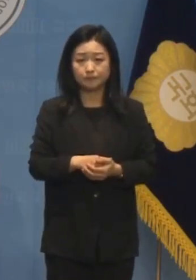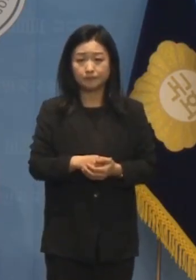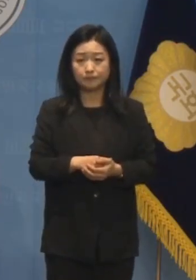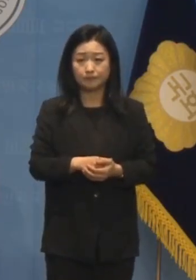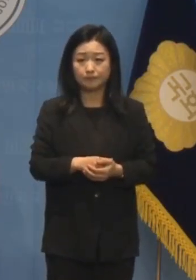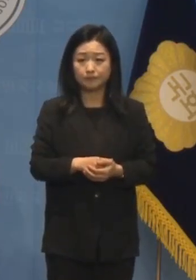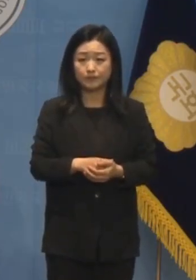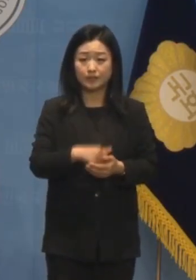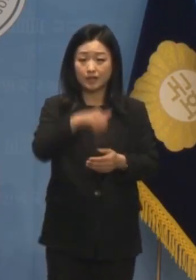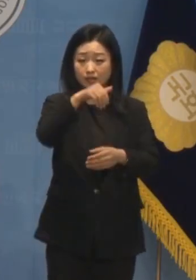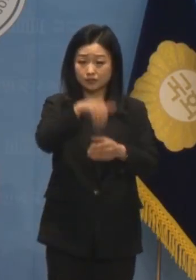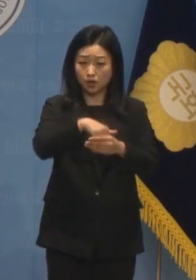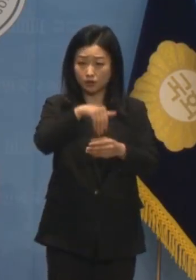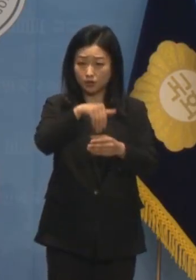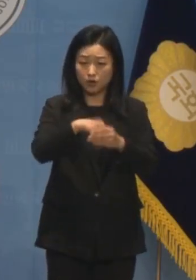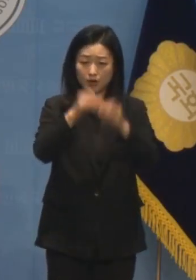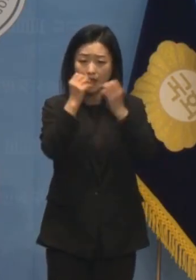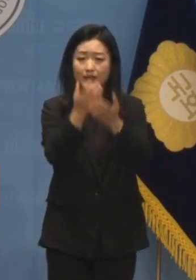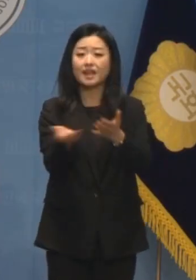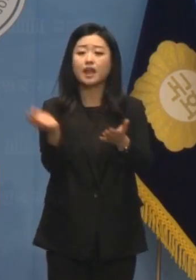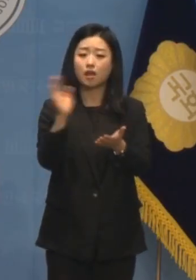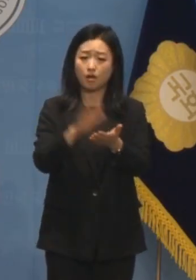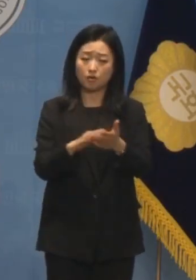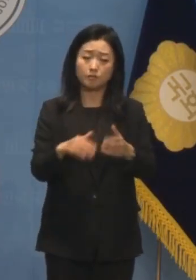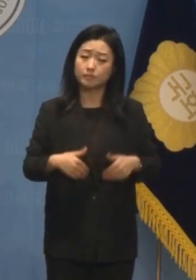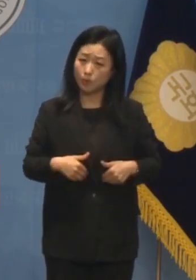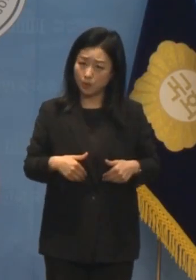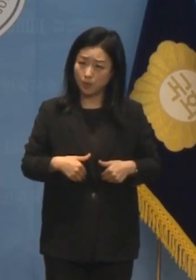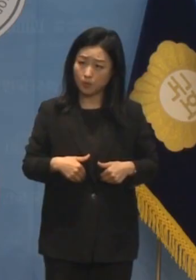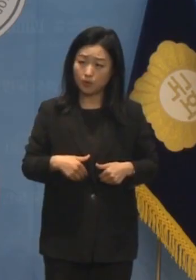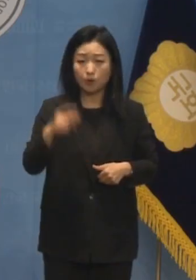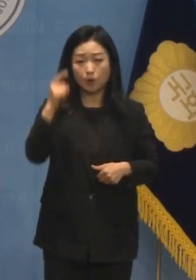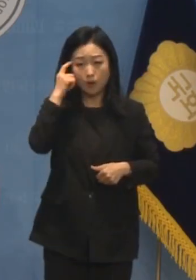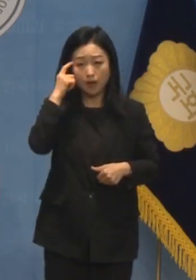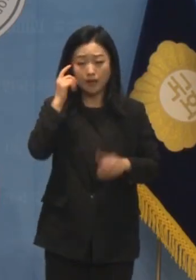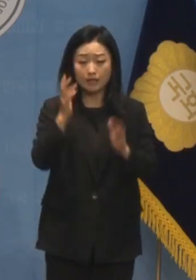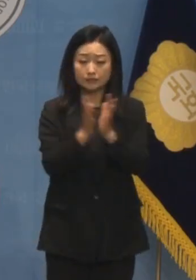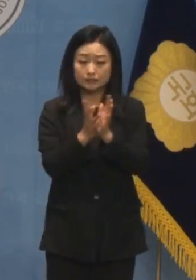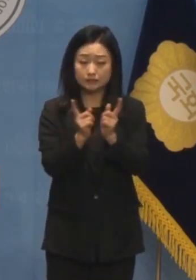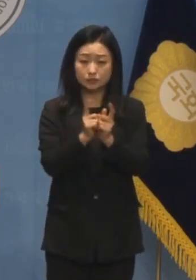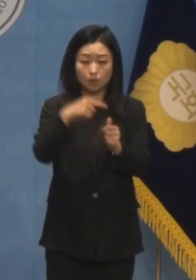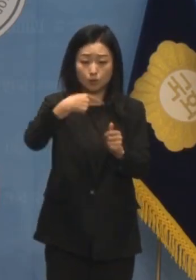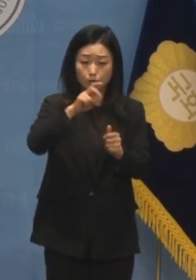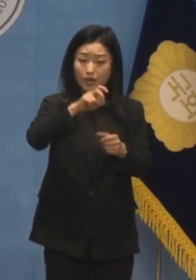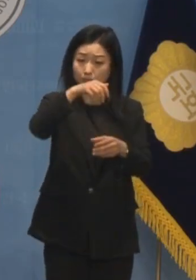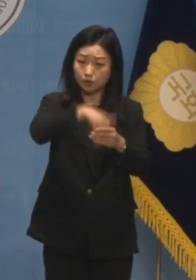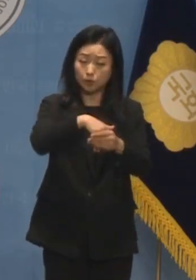때문에 선거제도의 개혁이 필요합니다. 직선제를 유지하더라도